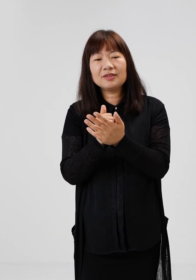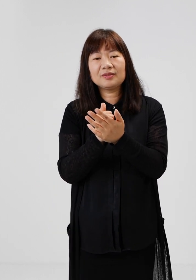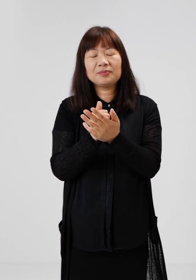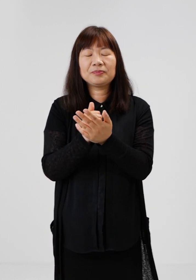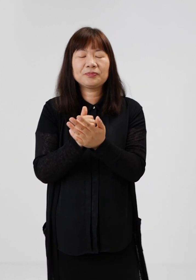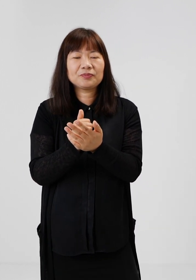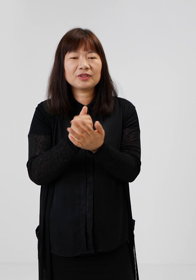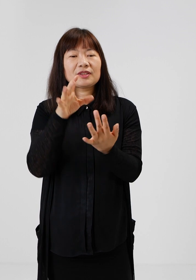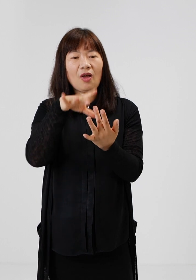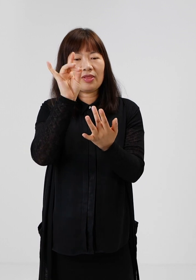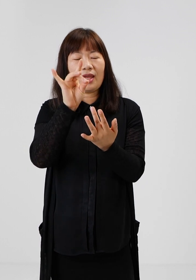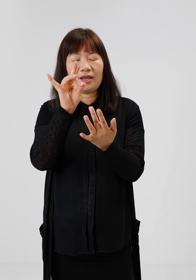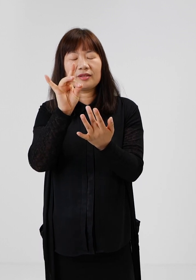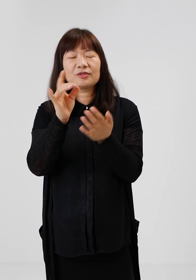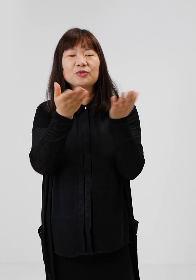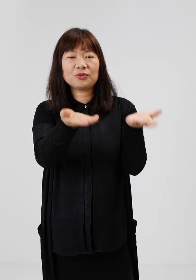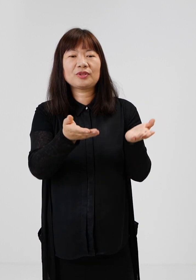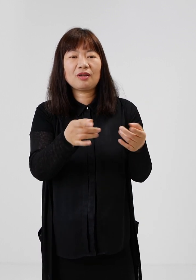옵션. 첫 번째,